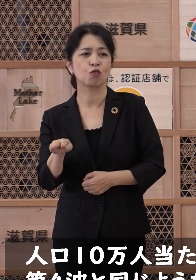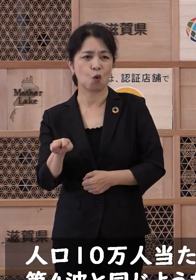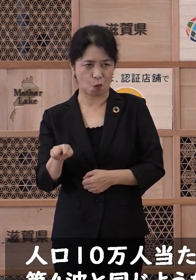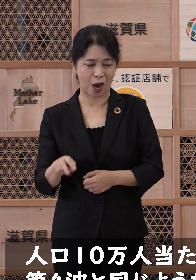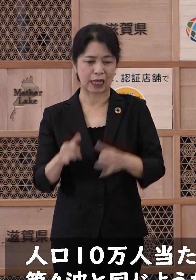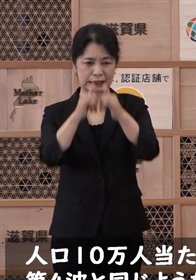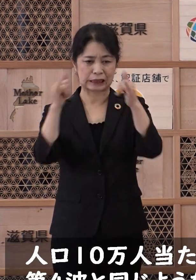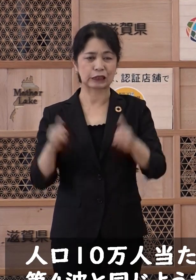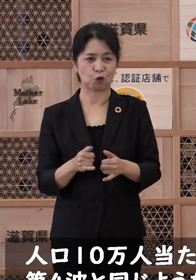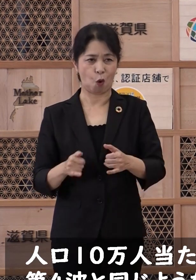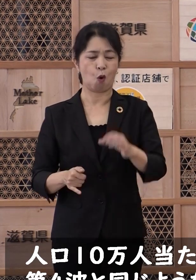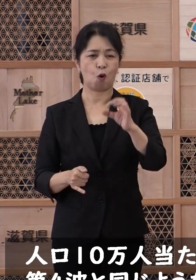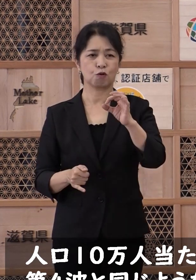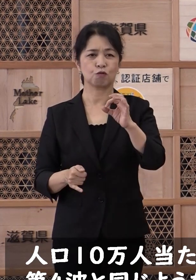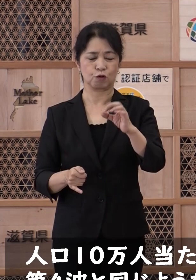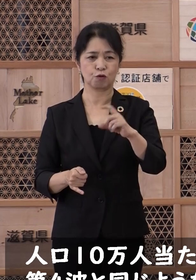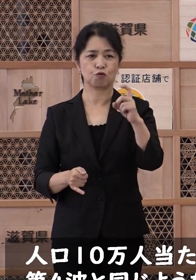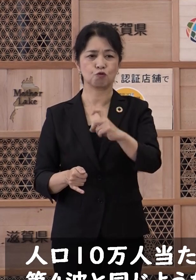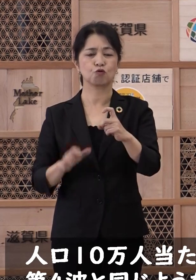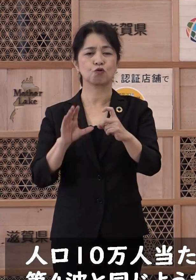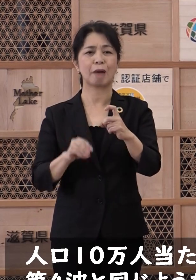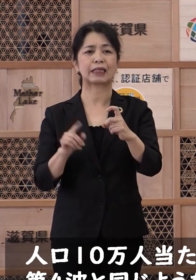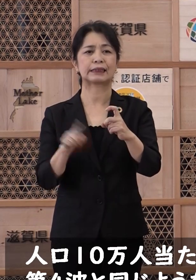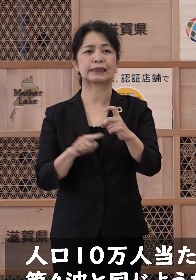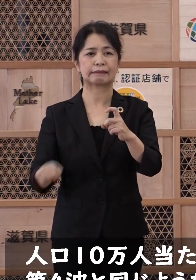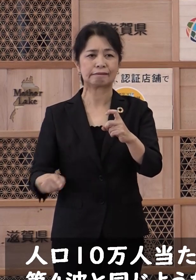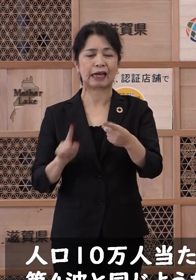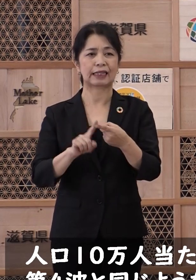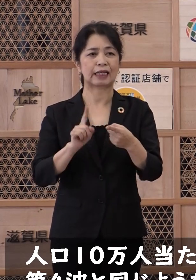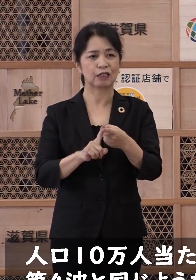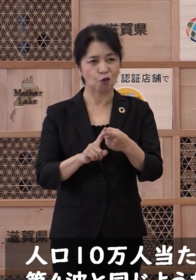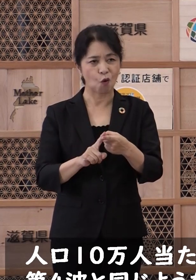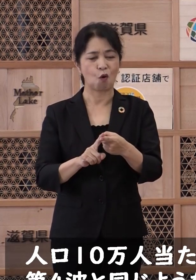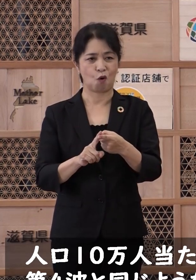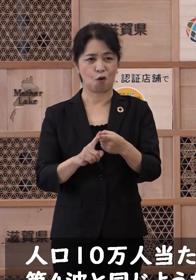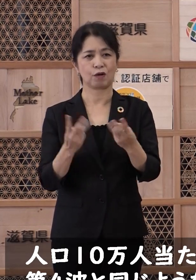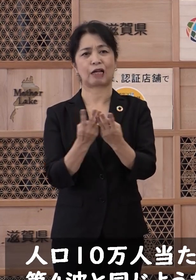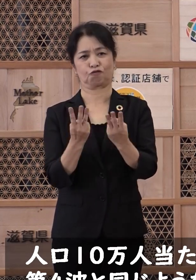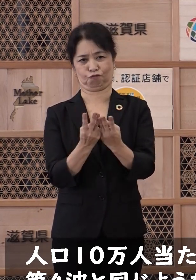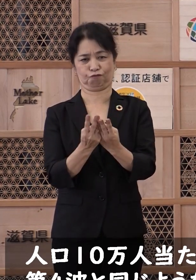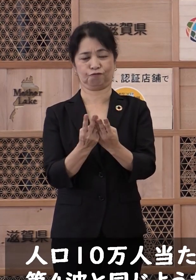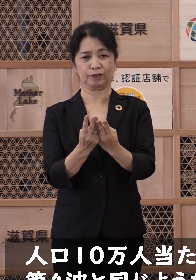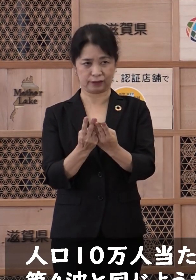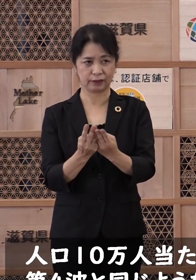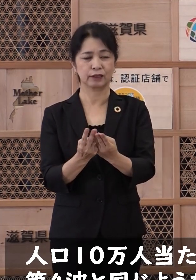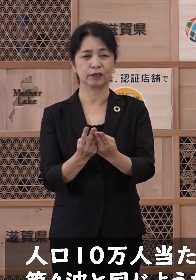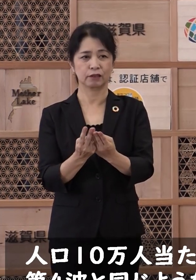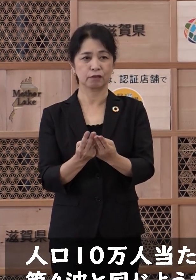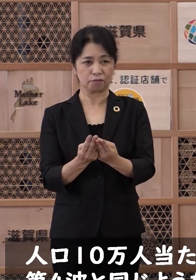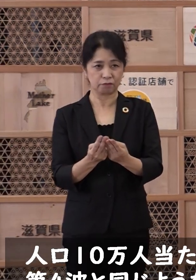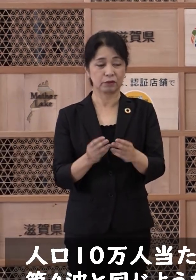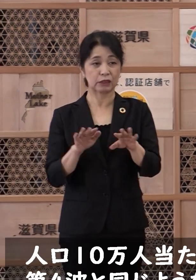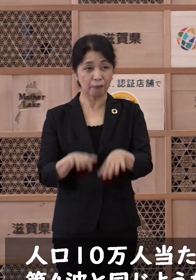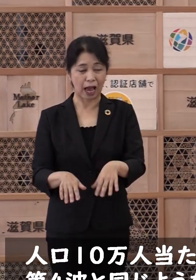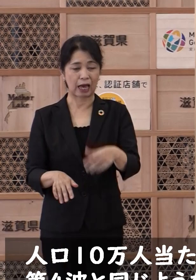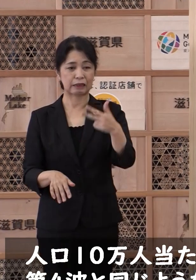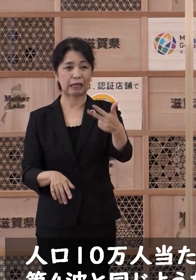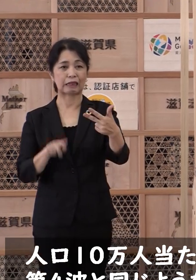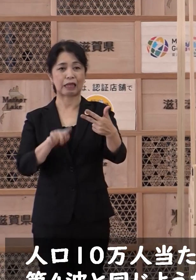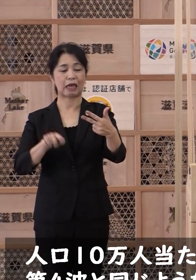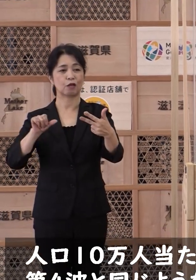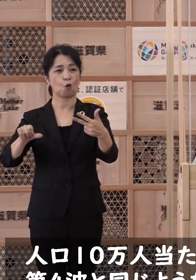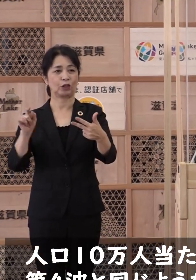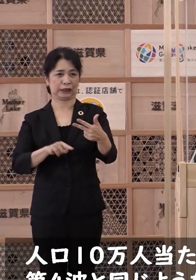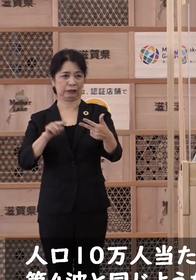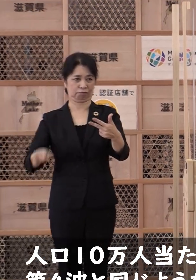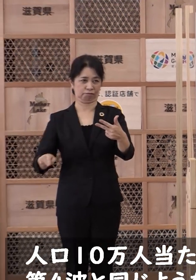口10万人あたりの新規感染者数、こちらでございます。すでに 7.5 人に達しているということで